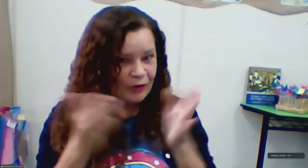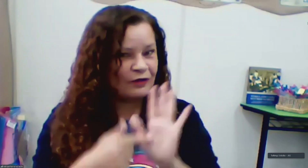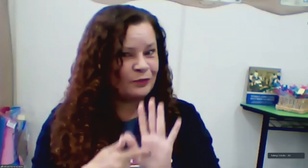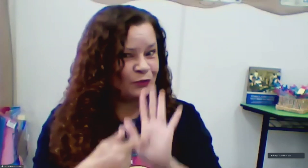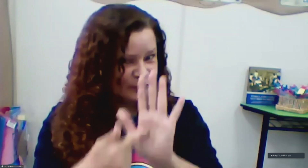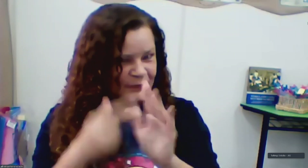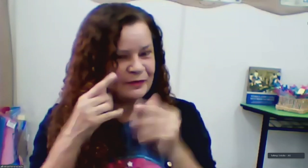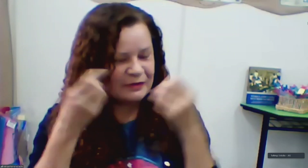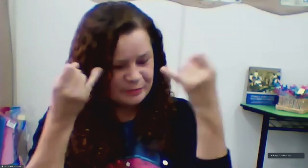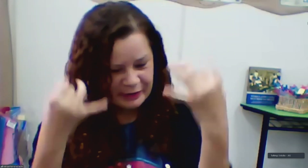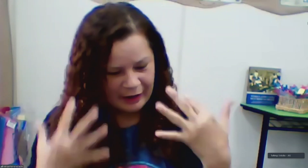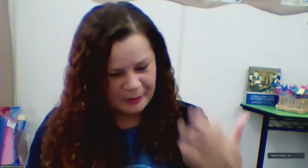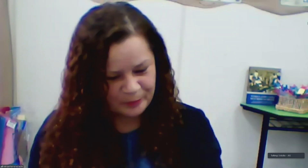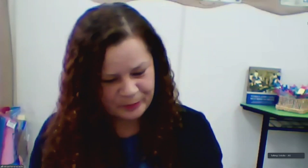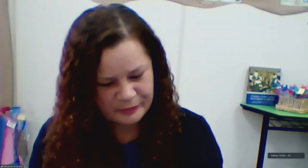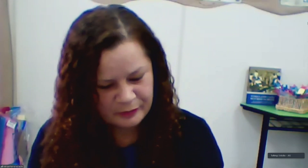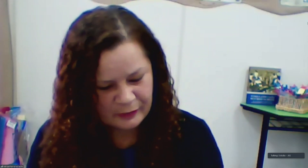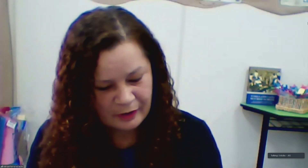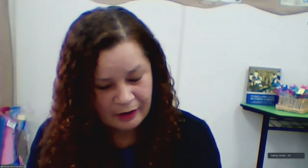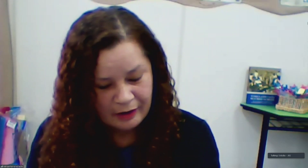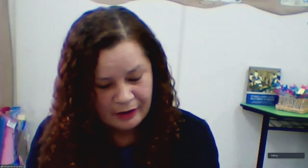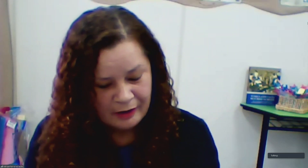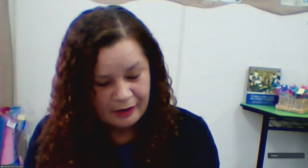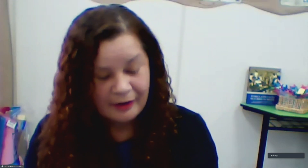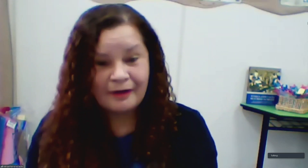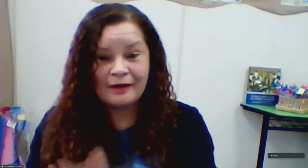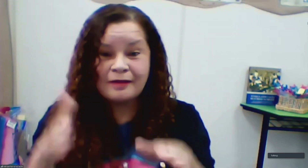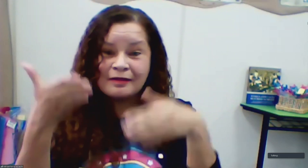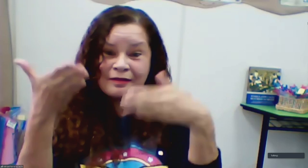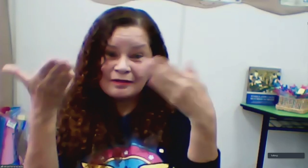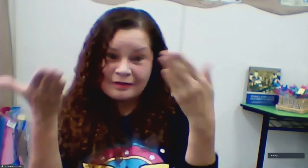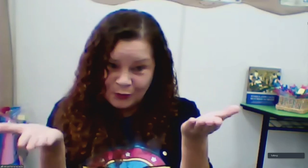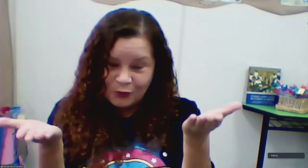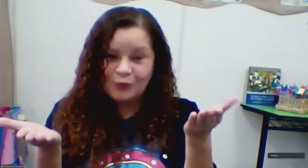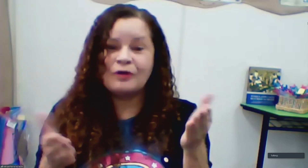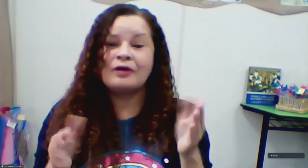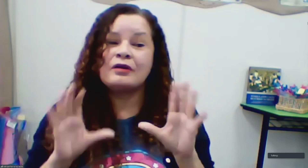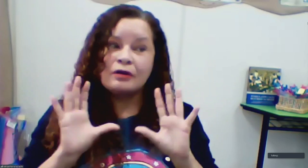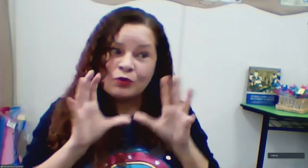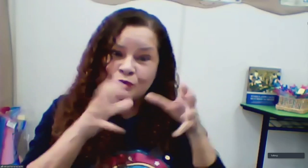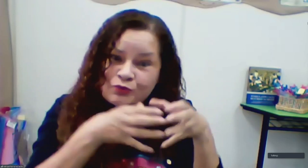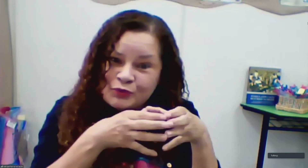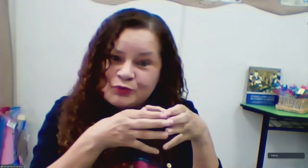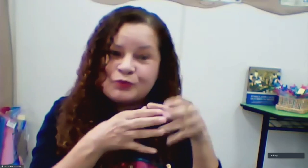sempre importante estar divulgando. Hoje eu vou explicar para vocês, olha.